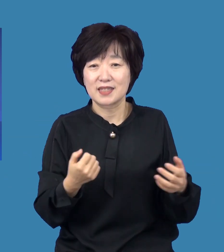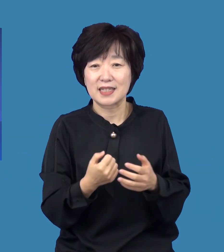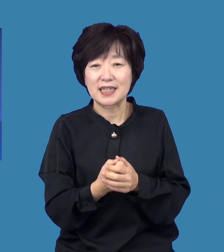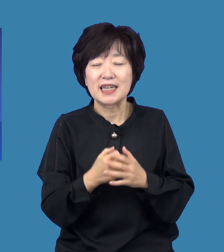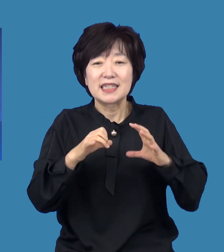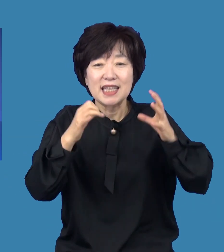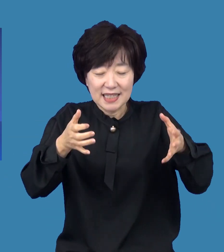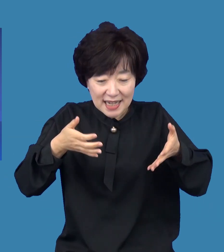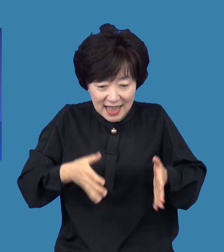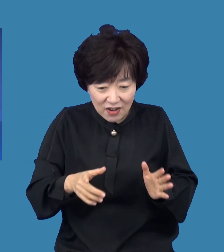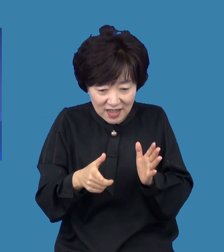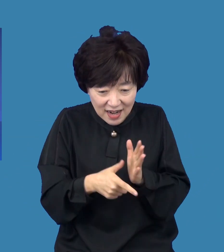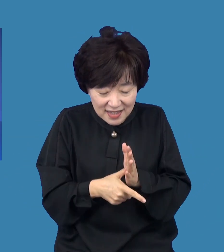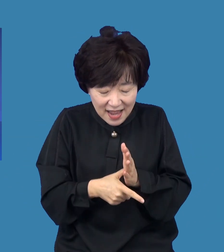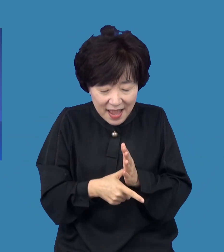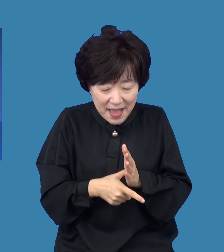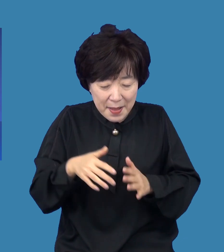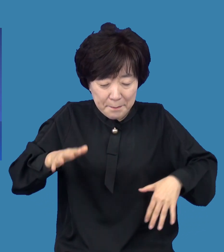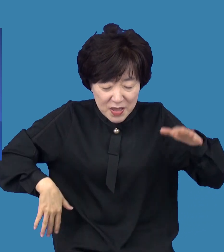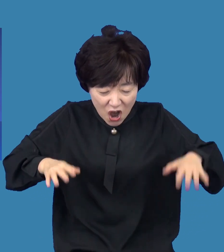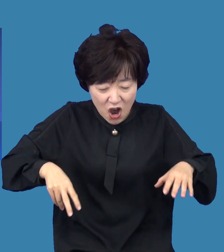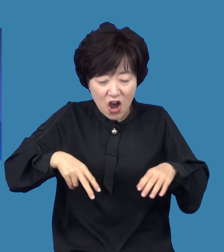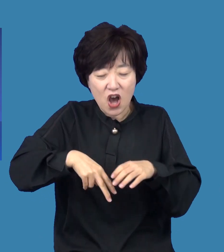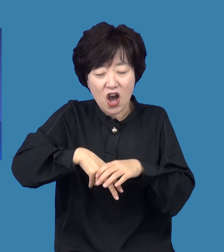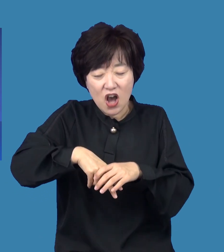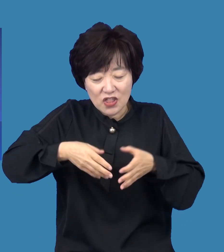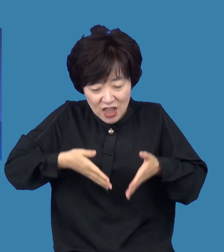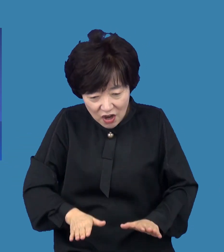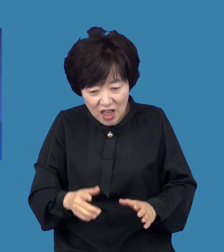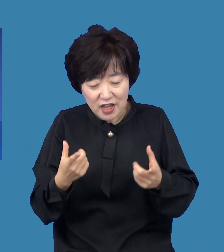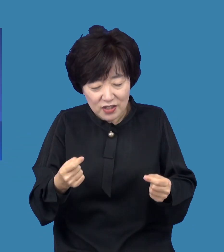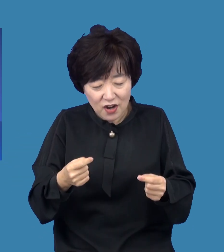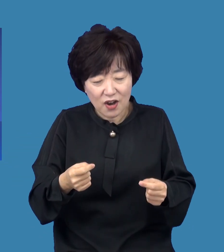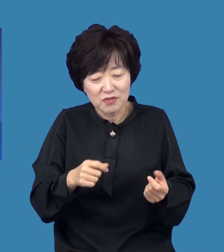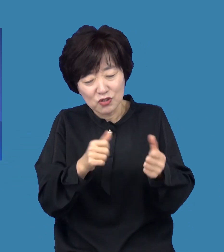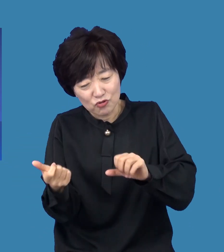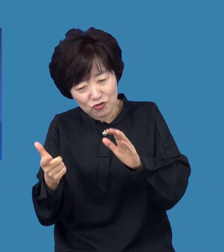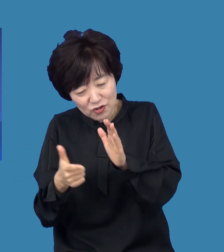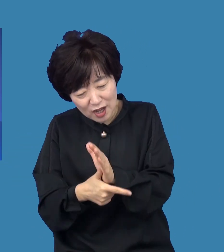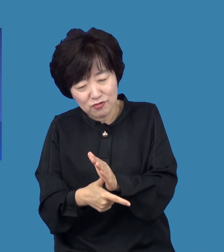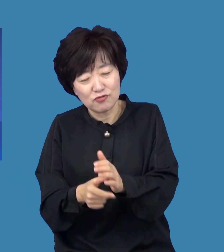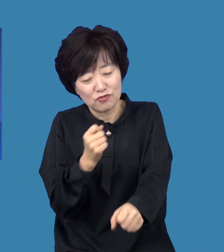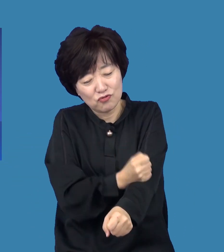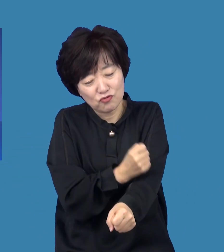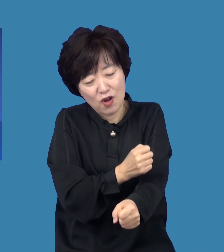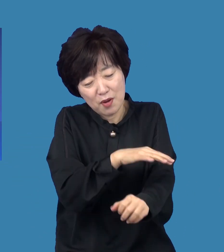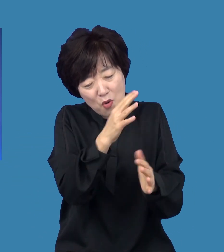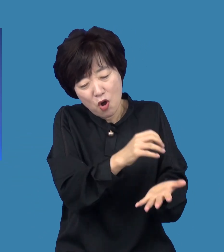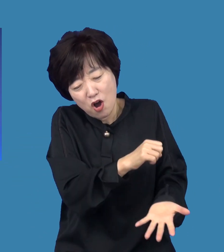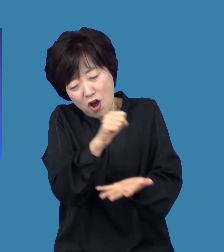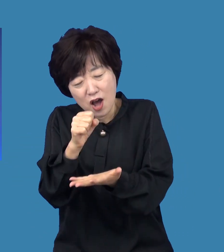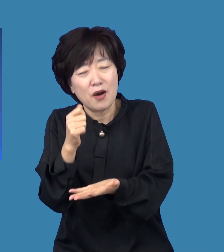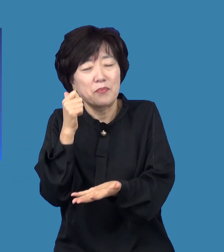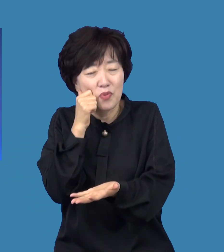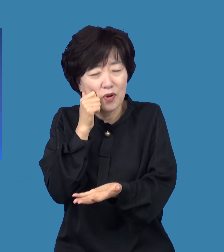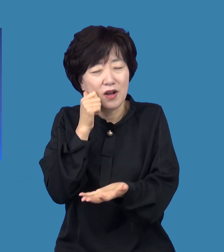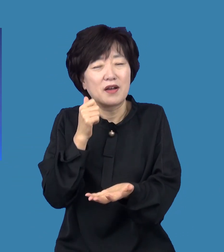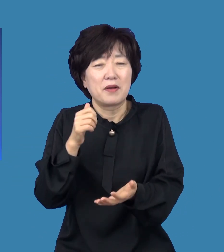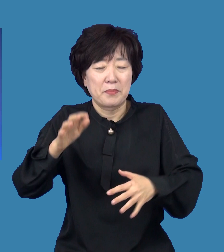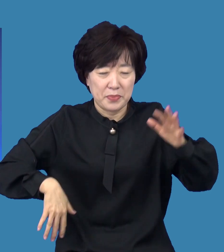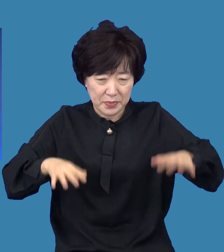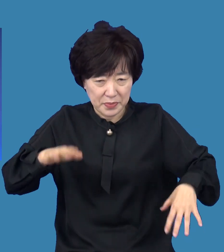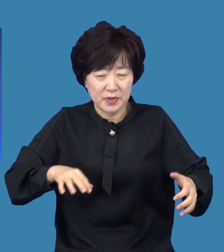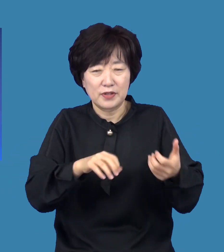왔는데 벌거벗고 왔듯이 돌아갈 때도 수고한 아무것도 가져갈 수 없다는 거예요. 그래서 이 세상의 시간이 끝나고 나면 다 두고 가야